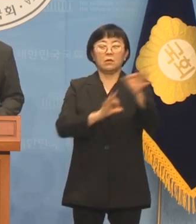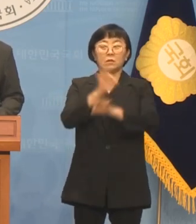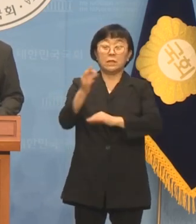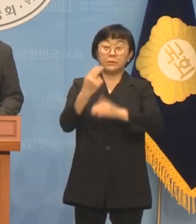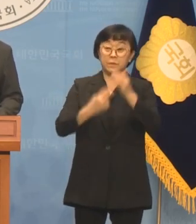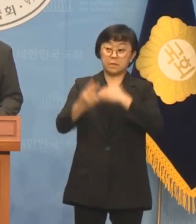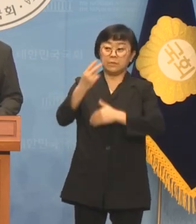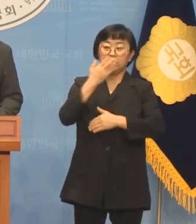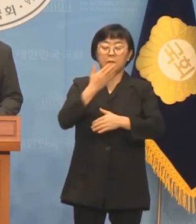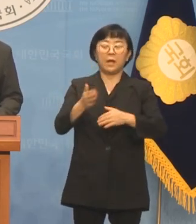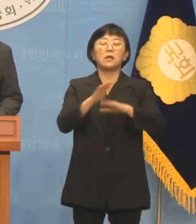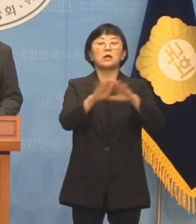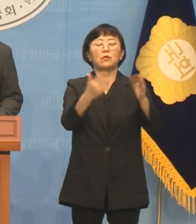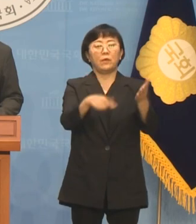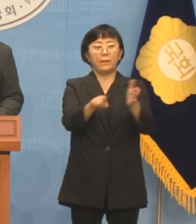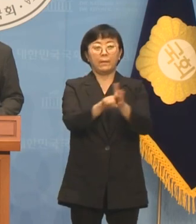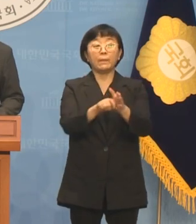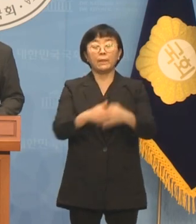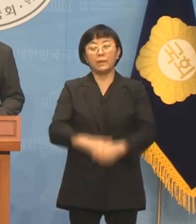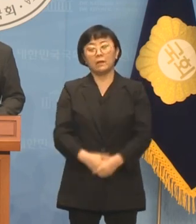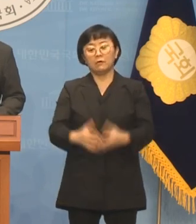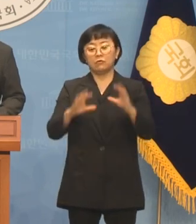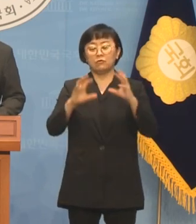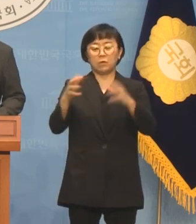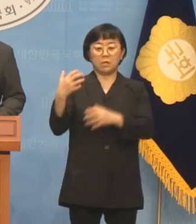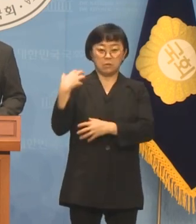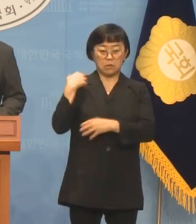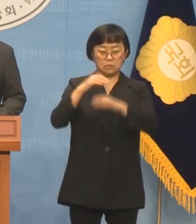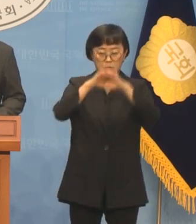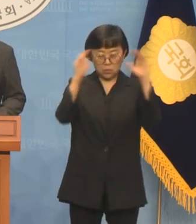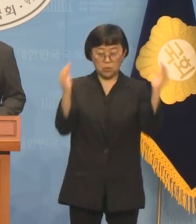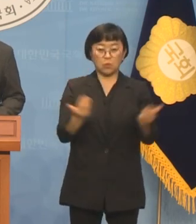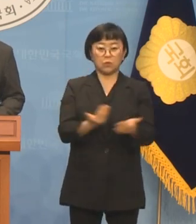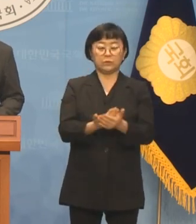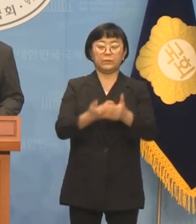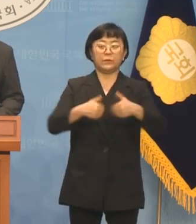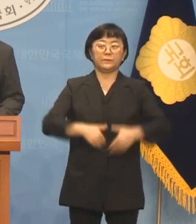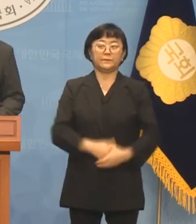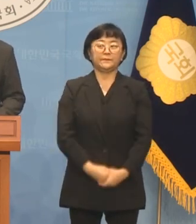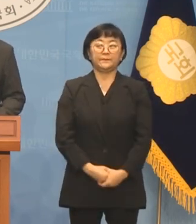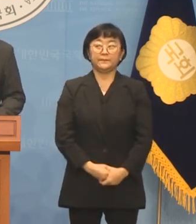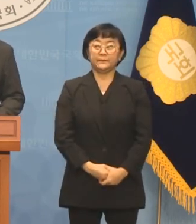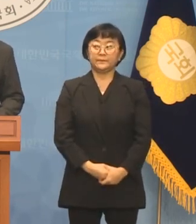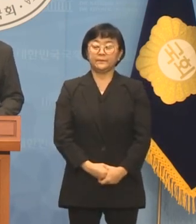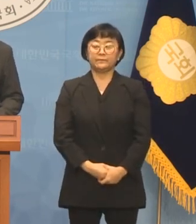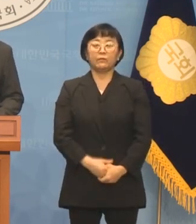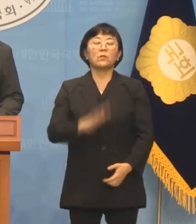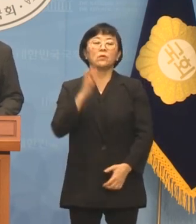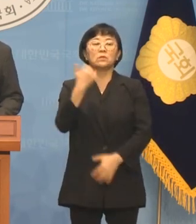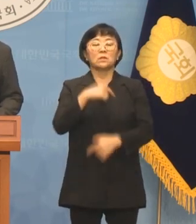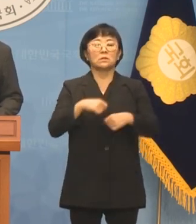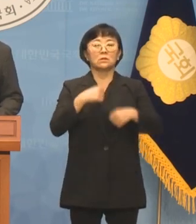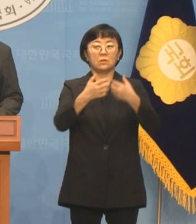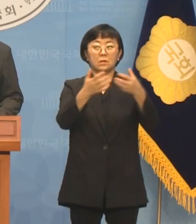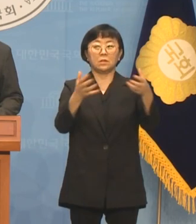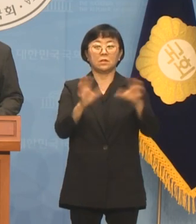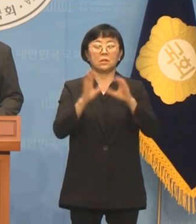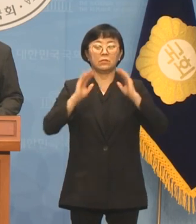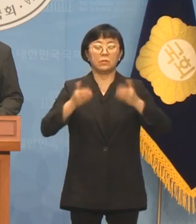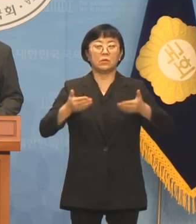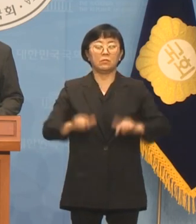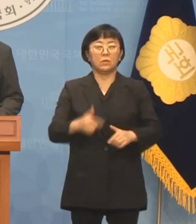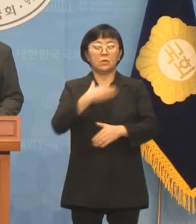합니다. 이를 위해 국가의 역할을 다하도록 하겠습니다. 녹색정의당은